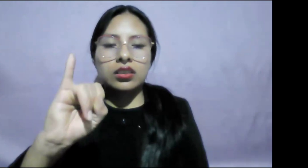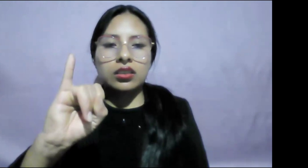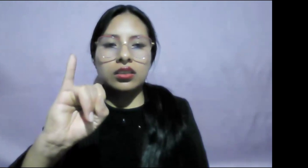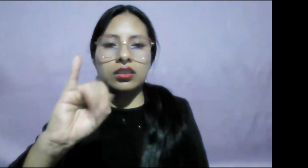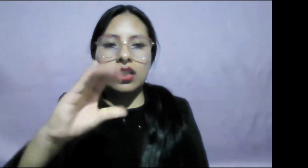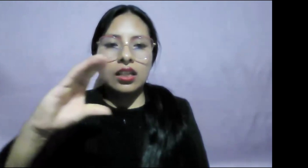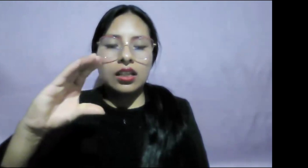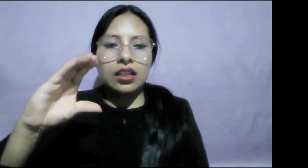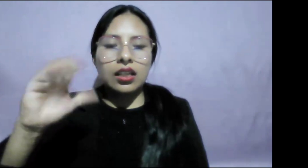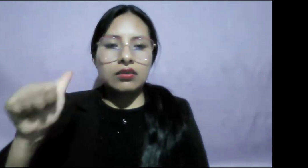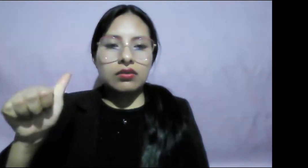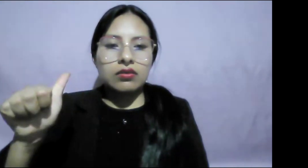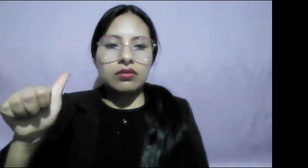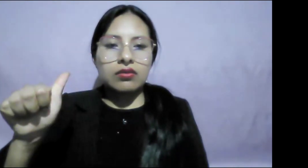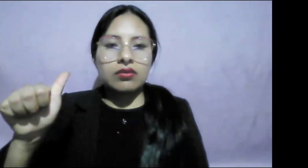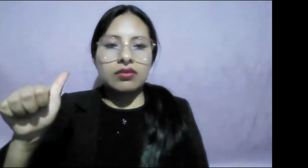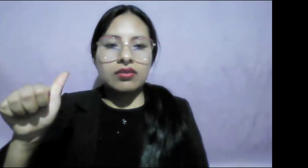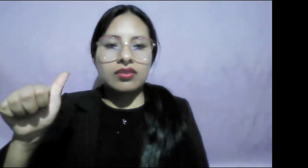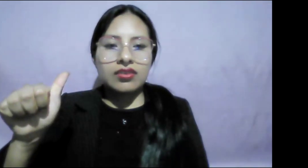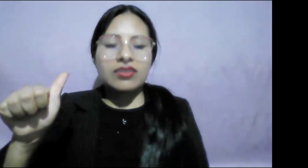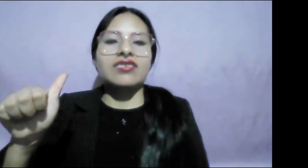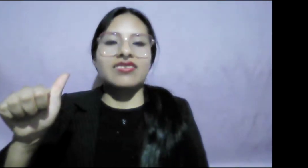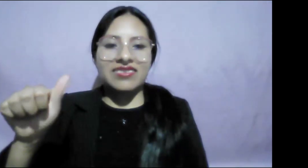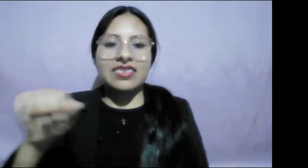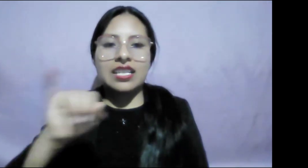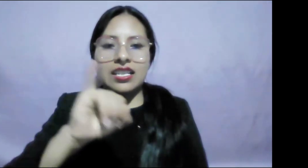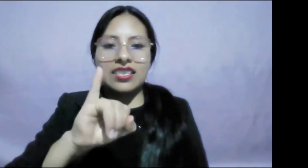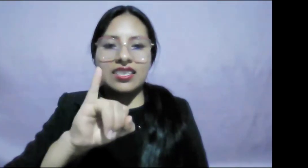pisco o también de letrea